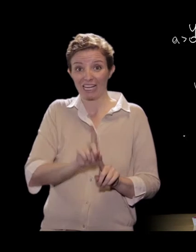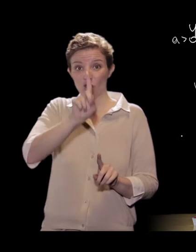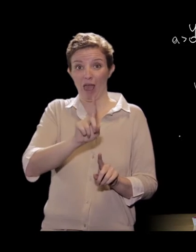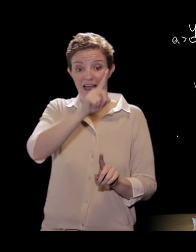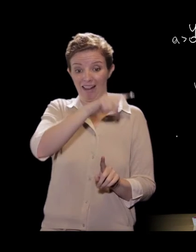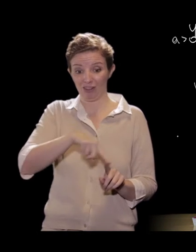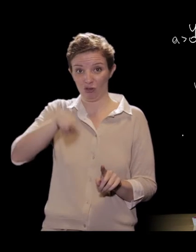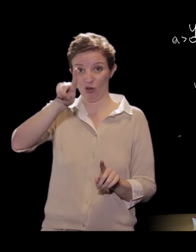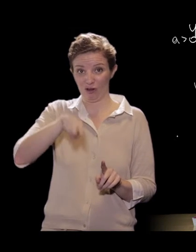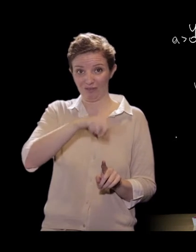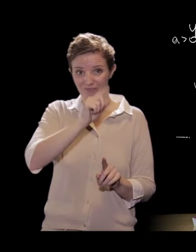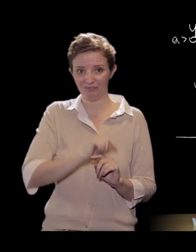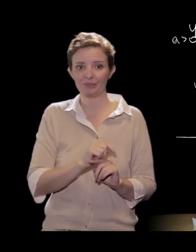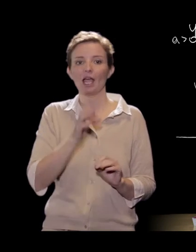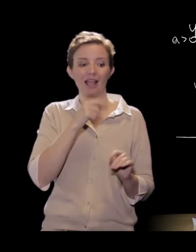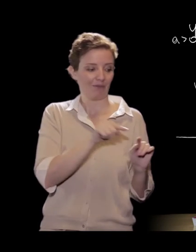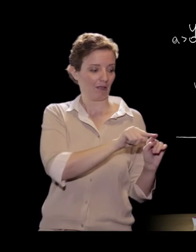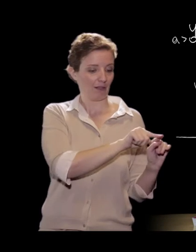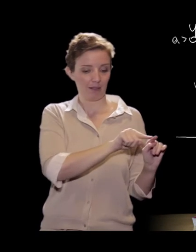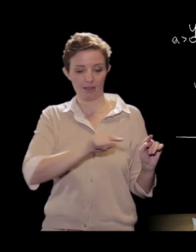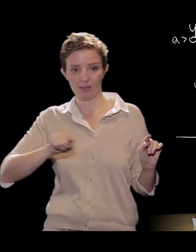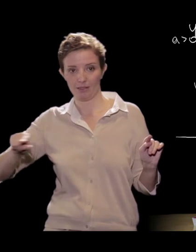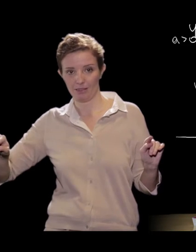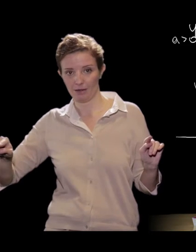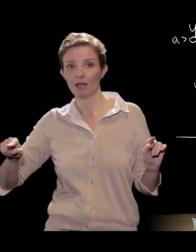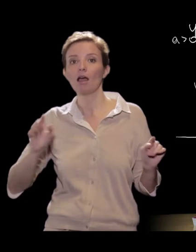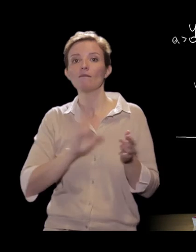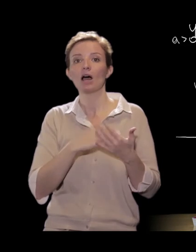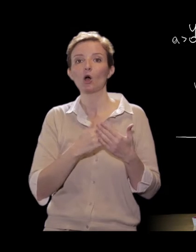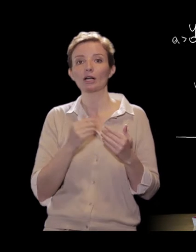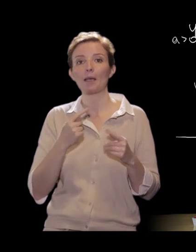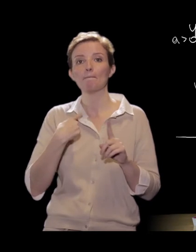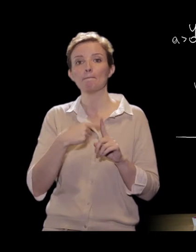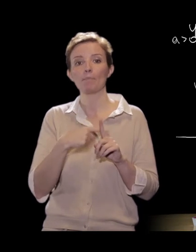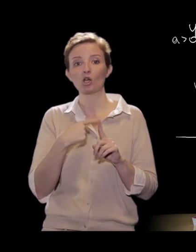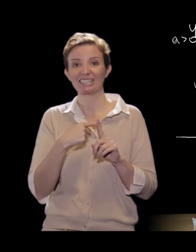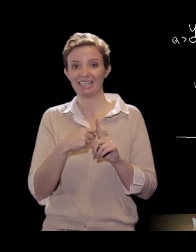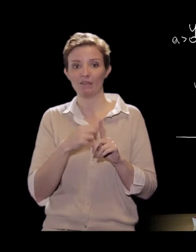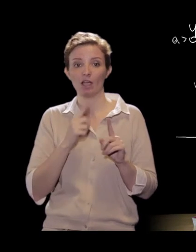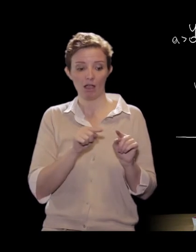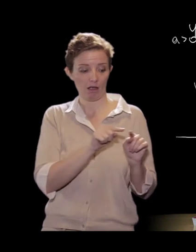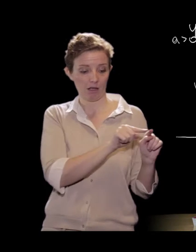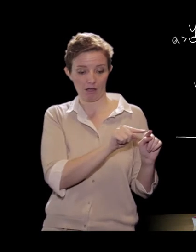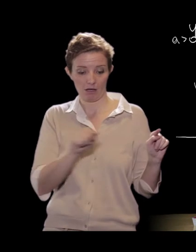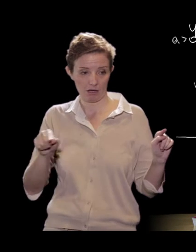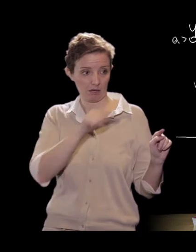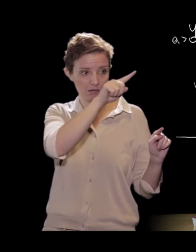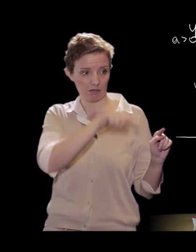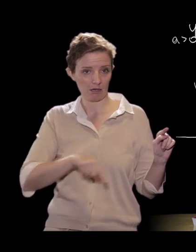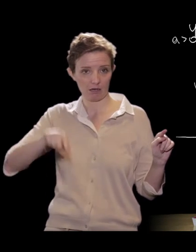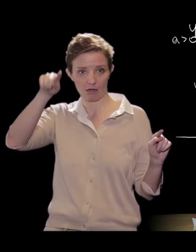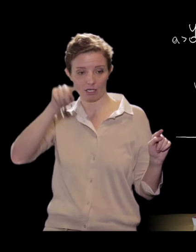valori diciamo delle dei punti delle ordinate che sono positivi ehm risultano essere quelli che si trovano prima di